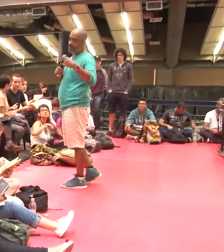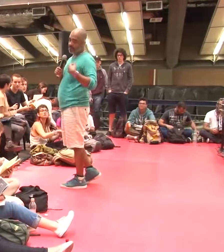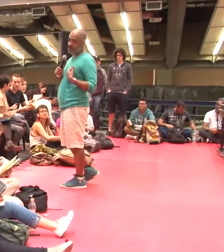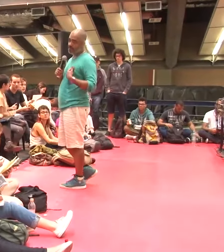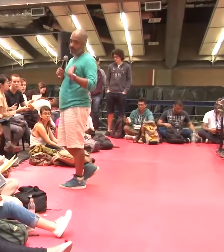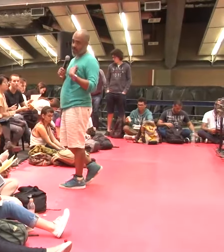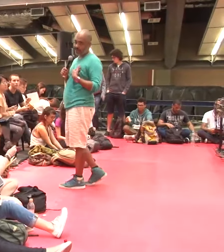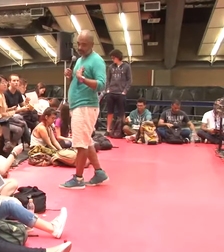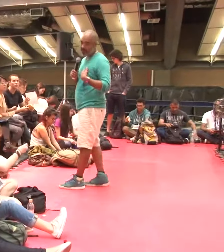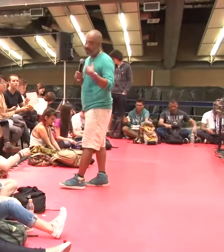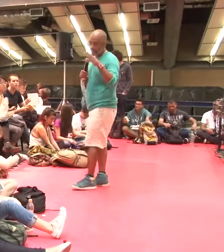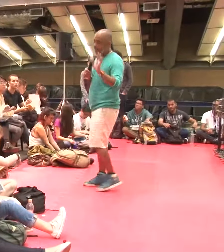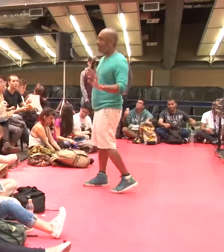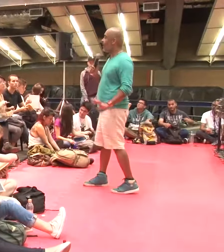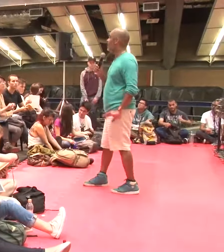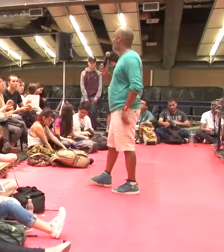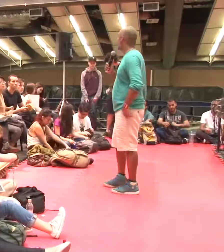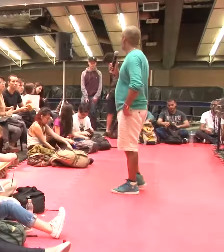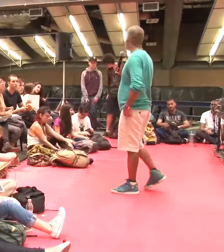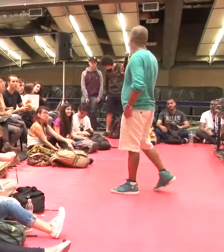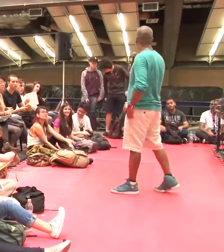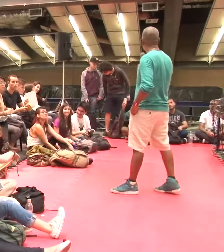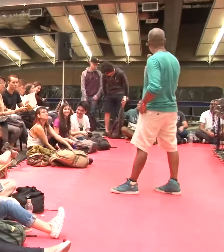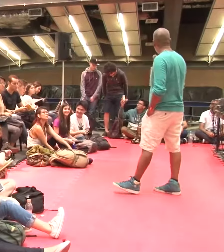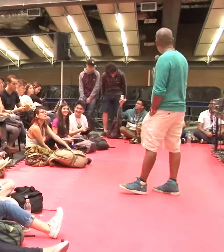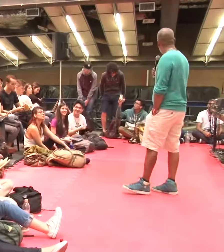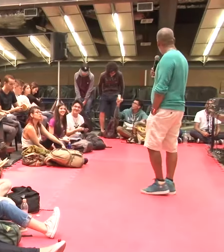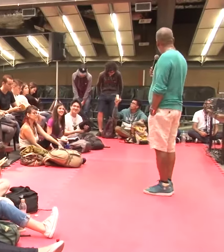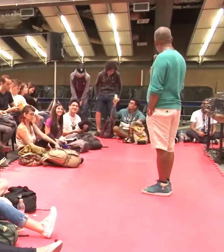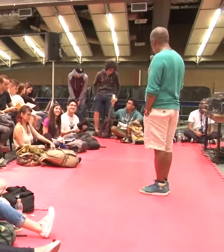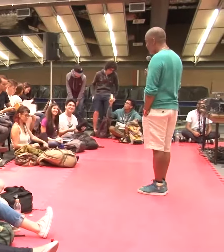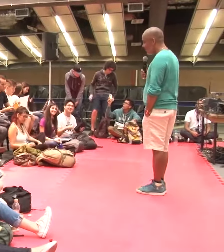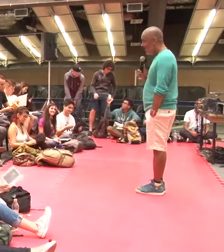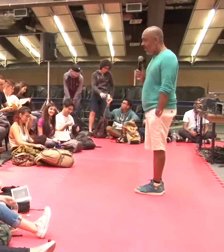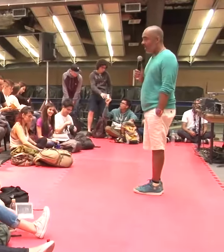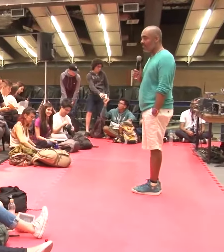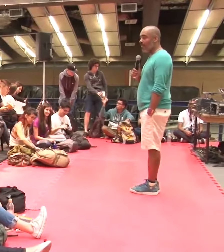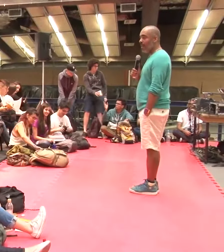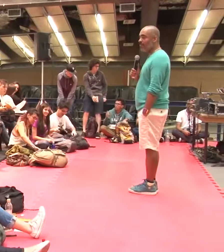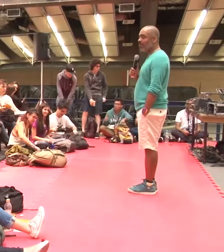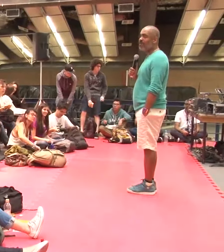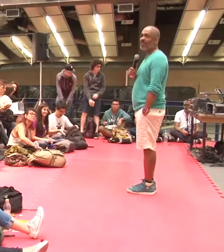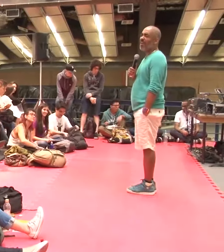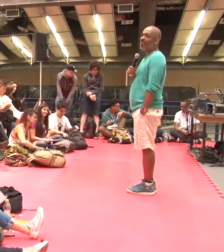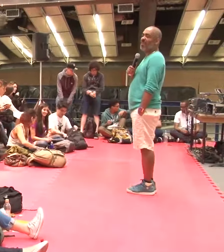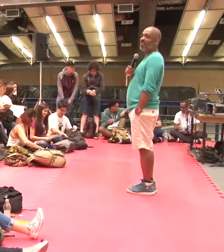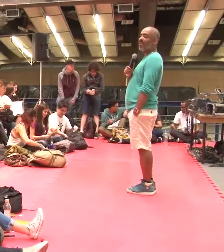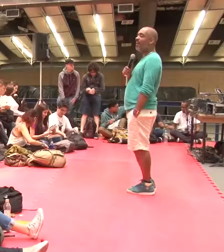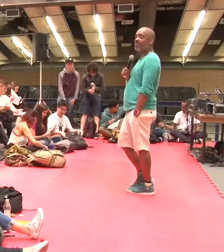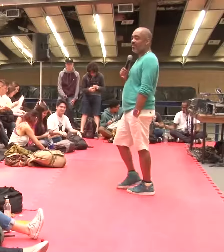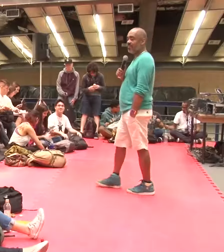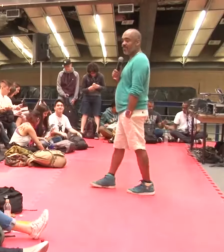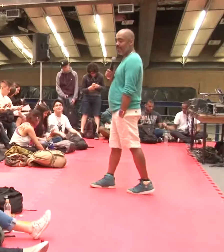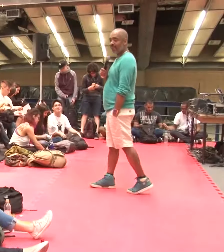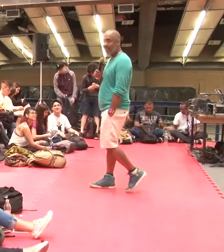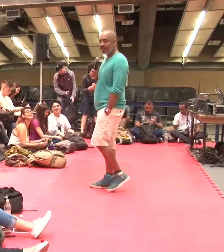ciclo básico e não vão ser meus alunos. Só lá pela metade da faculdade. Mas a gente se esbarra pela rua aí, viu? Às vezes não lembro todo mundo, mas fale comigo, eu